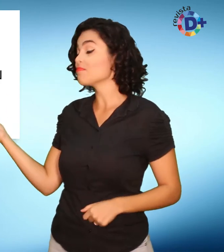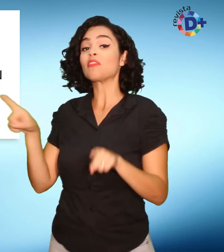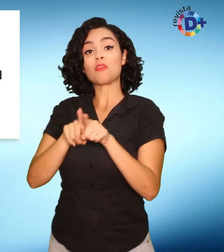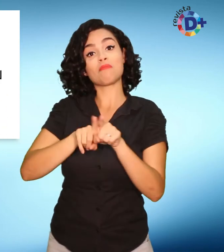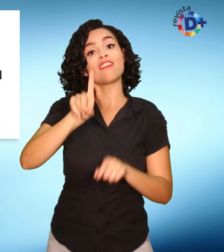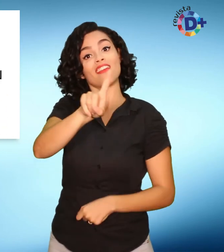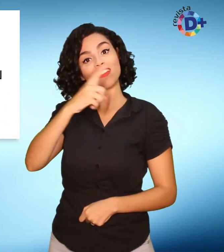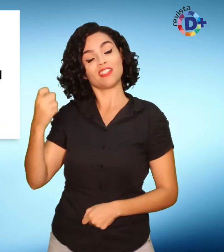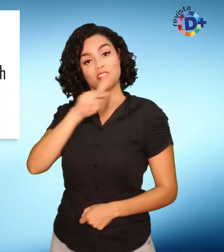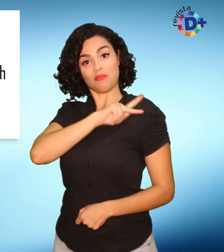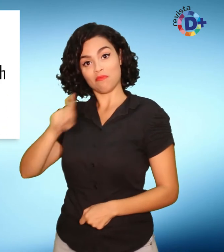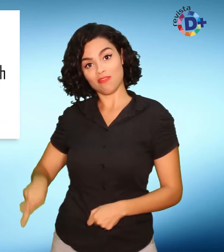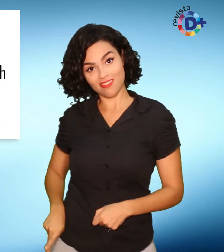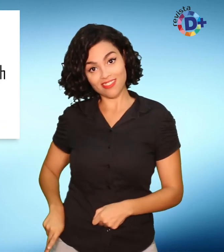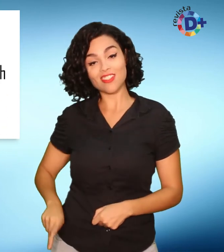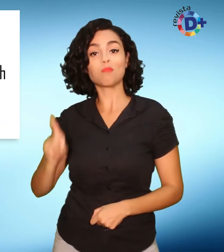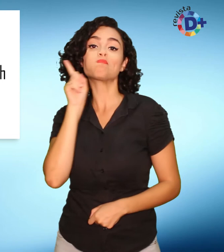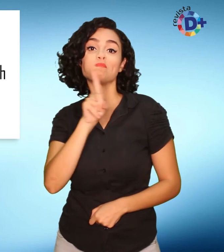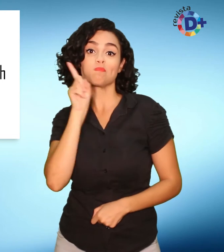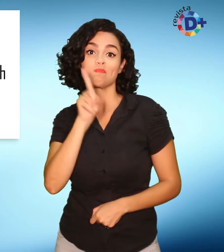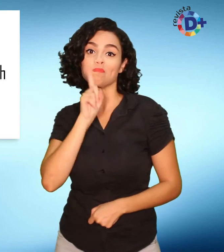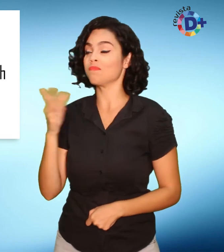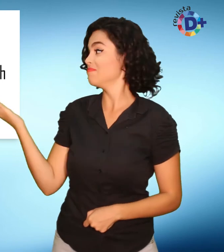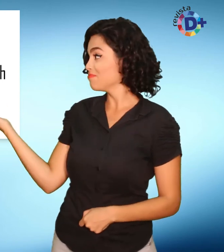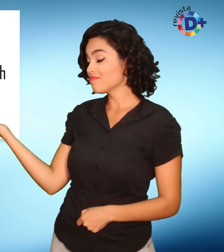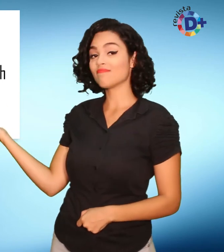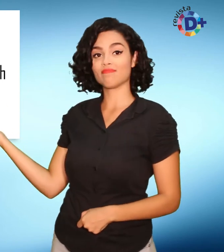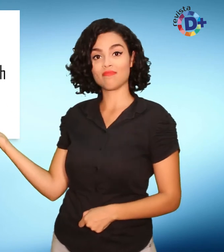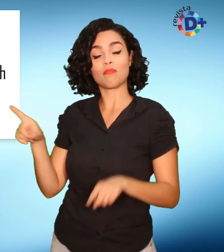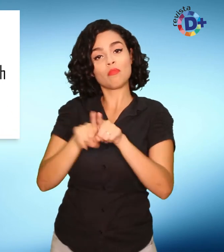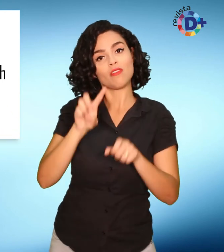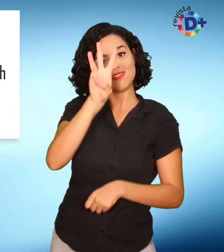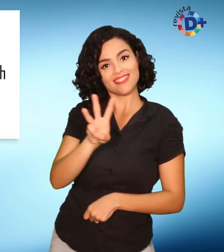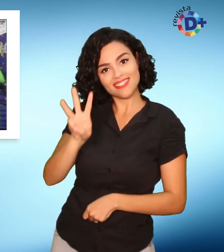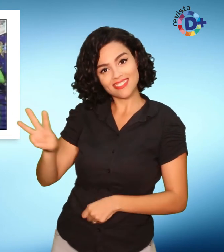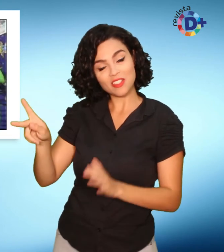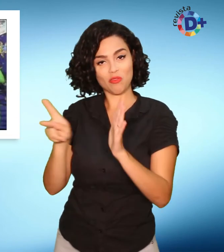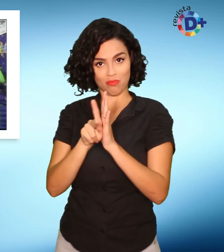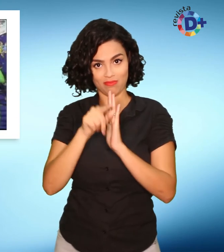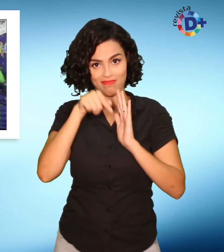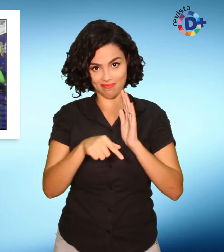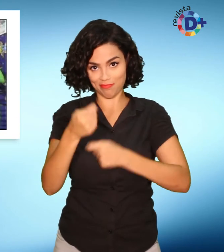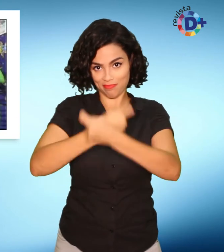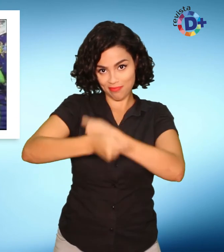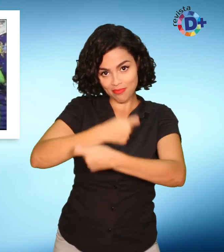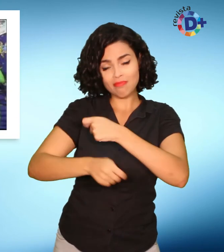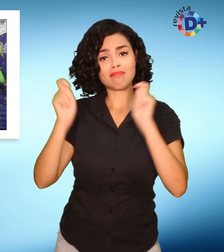ex-presidente norte-americano george w bush na plataforma virtual do empreendimento é possível